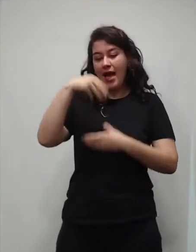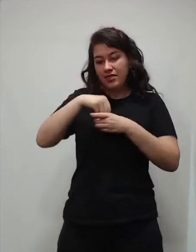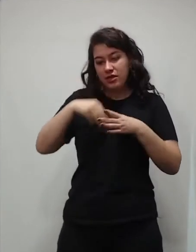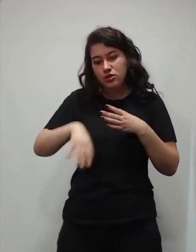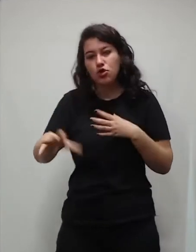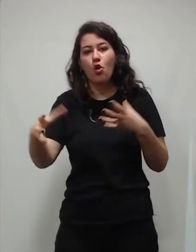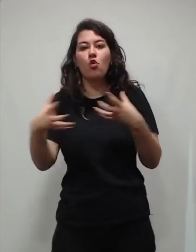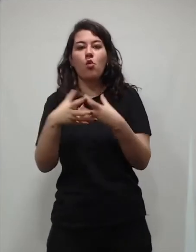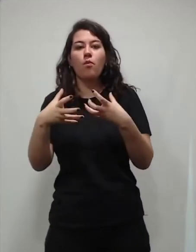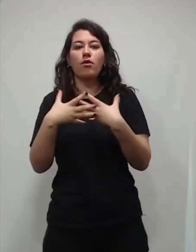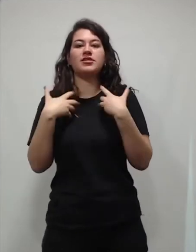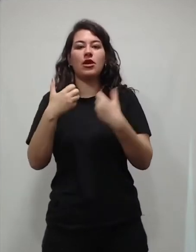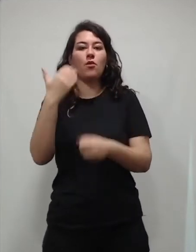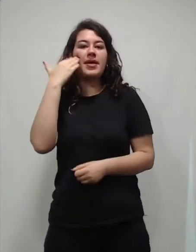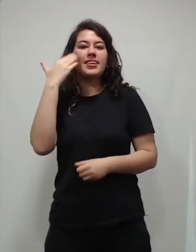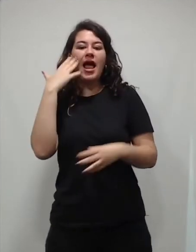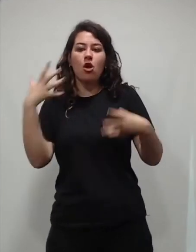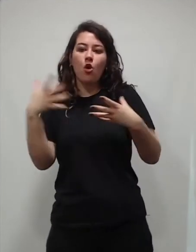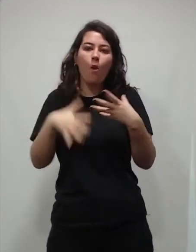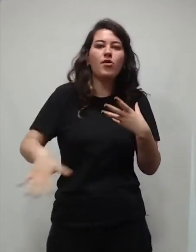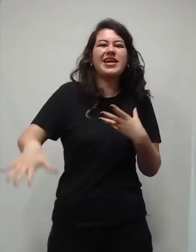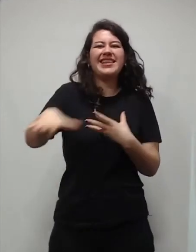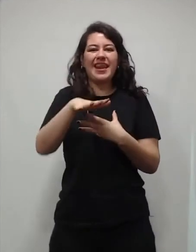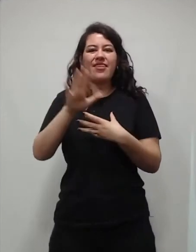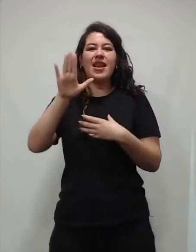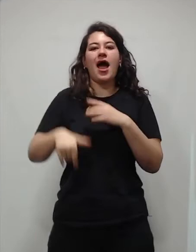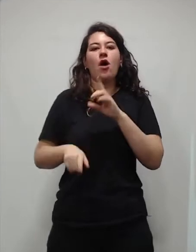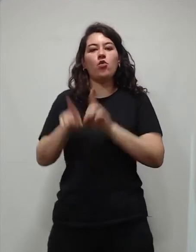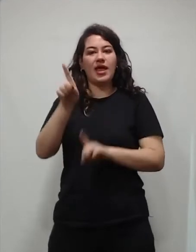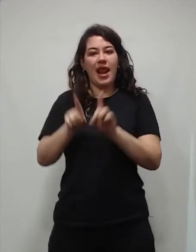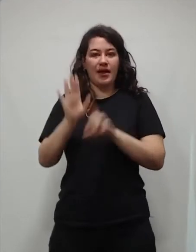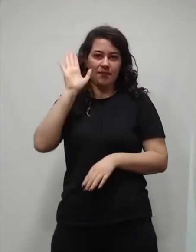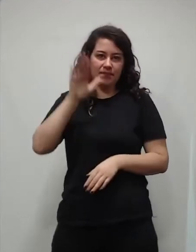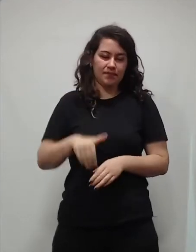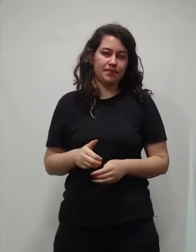de Salud Mental Comunitaria UDELAR.